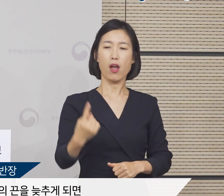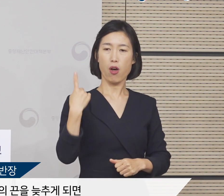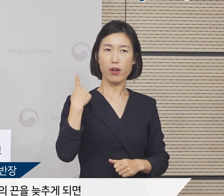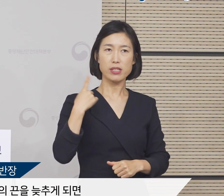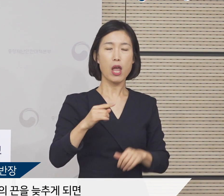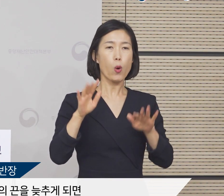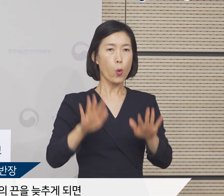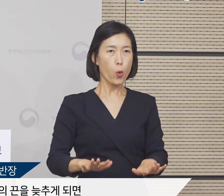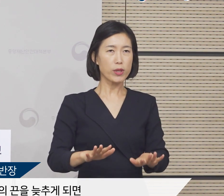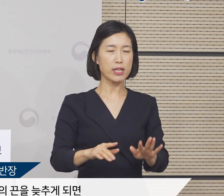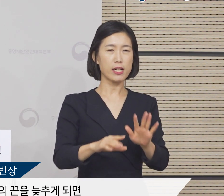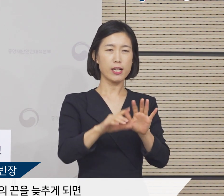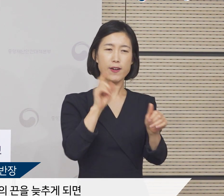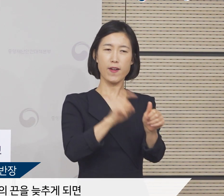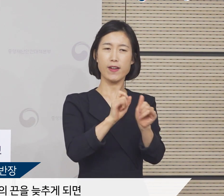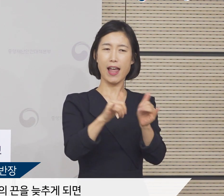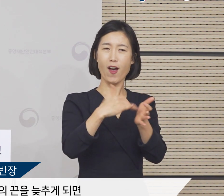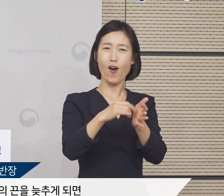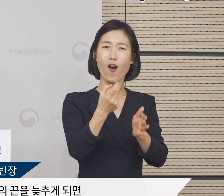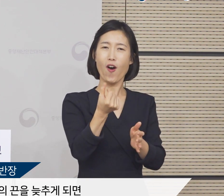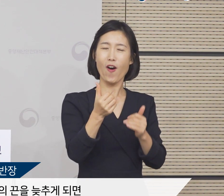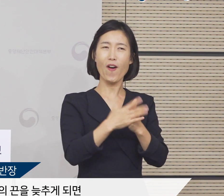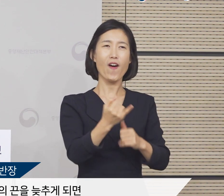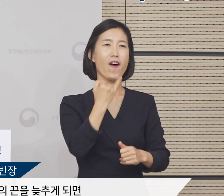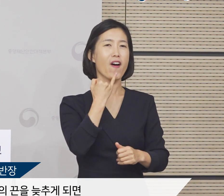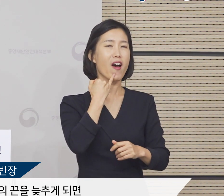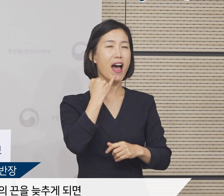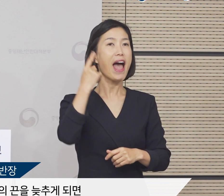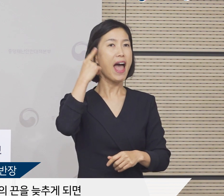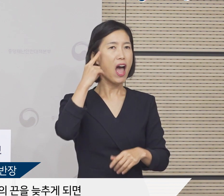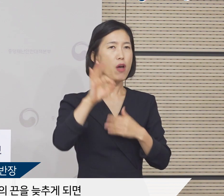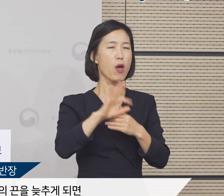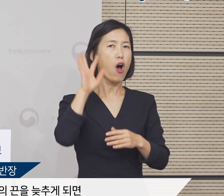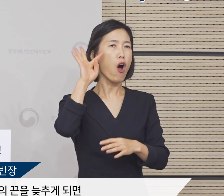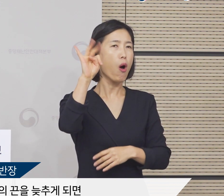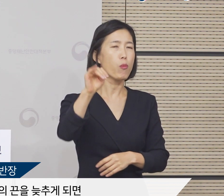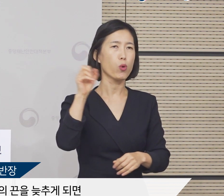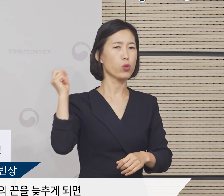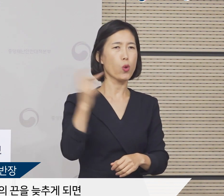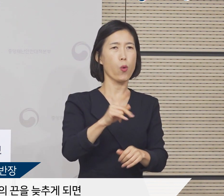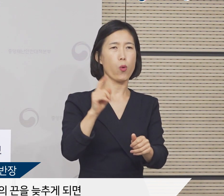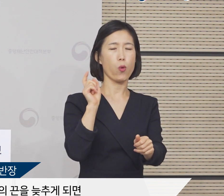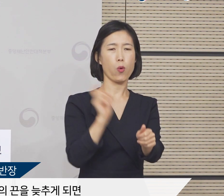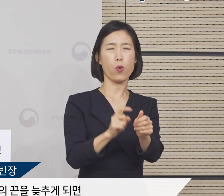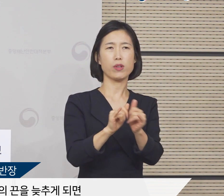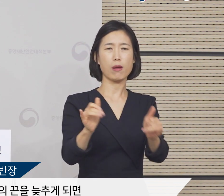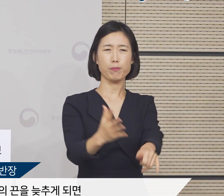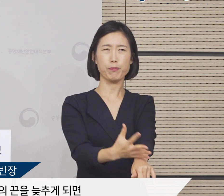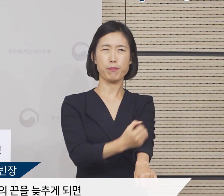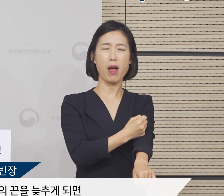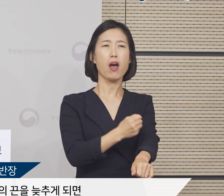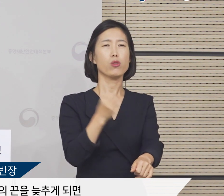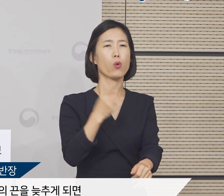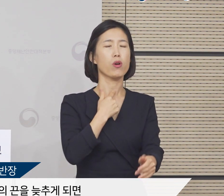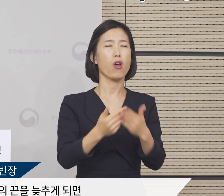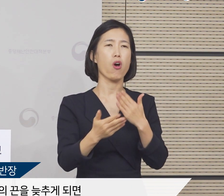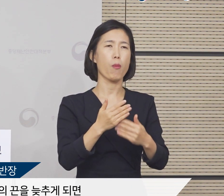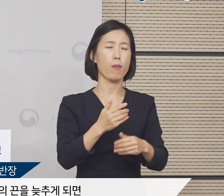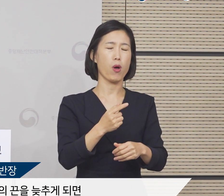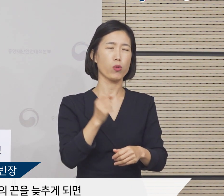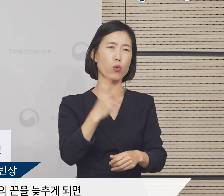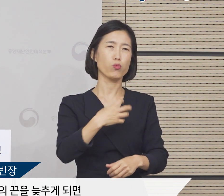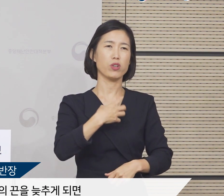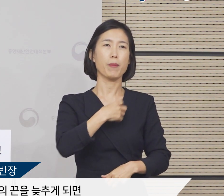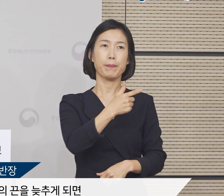확진자 수치만에 기대어 긴장의 끈을 늦추게 되면 얼마 후 다시 환자의 증가를 경험할 수